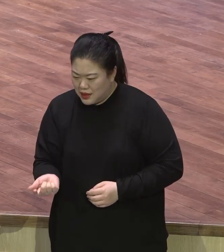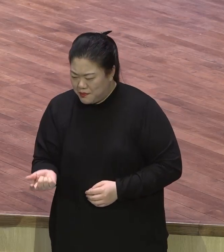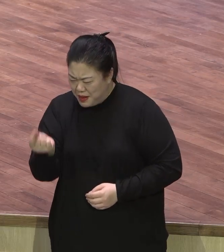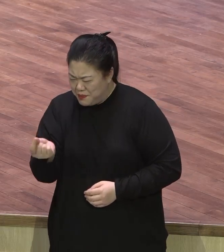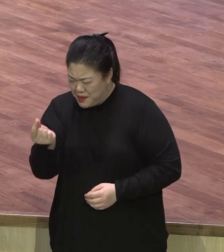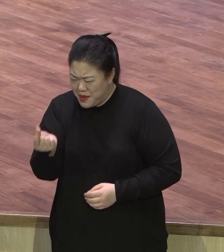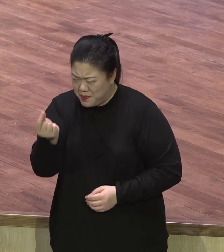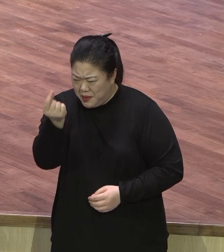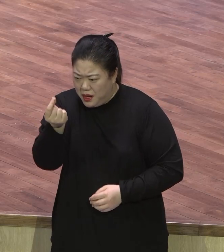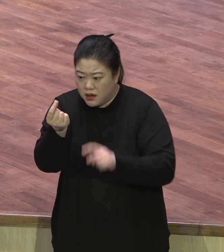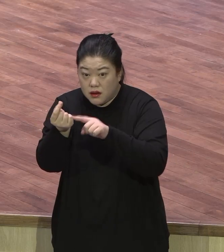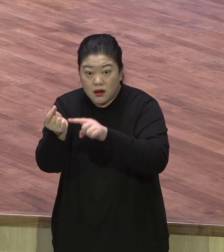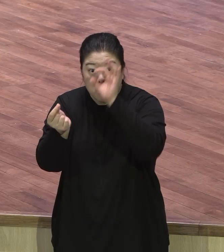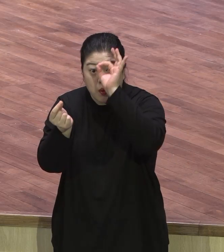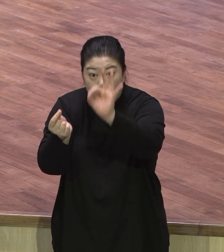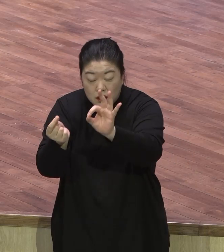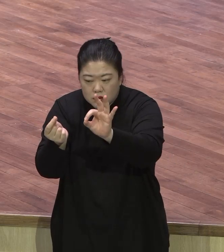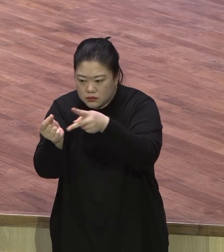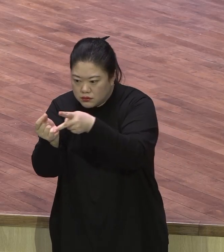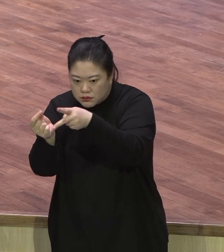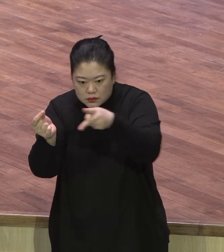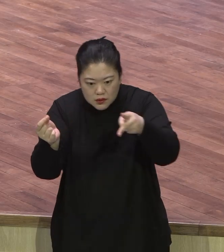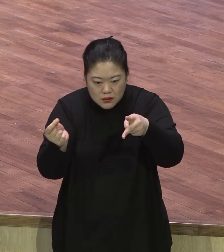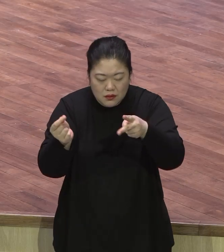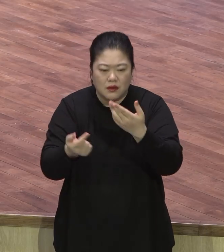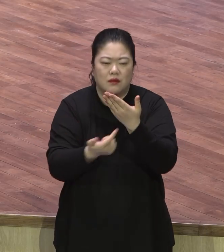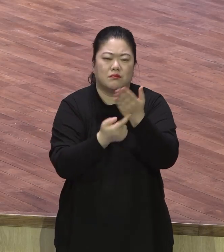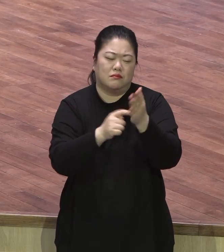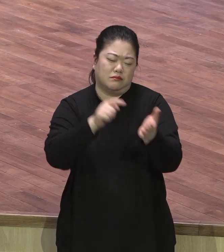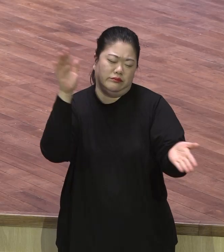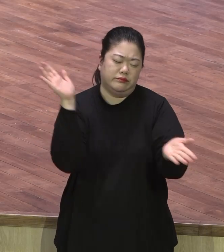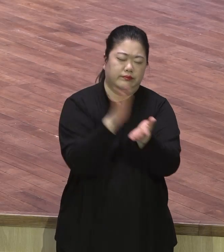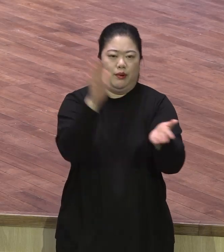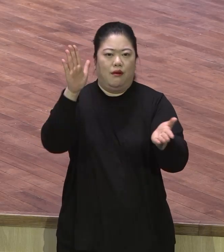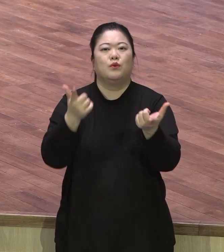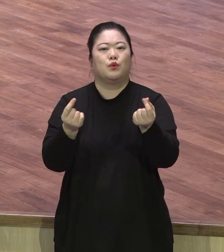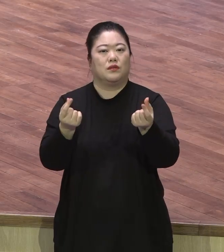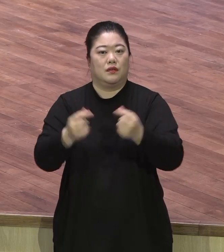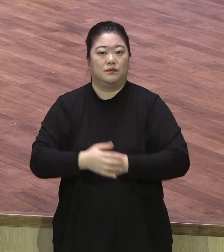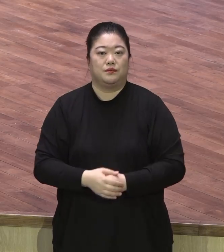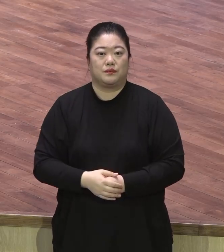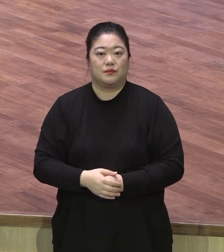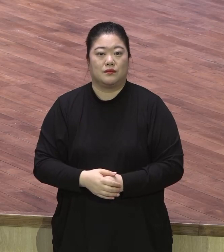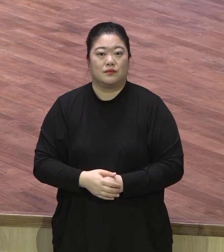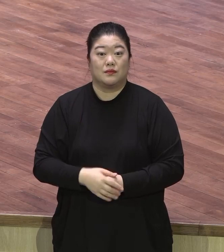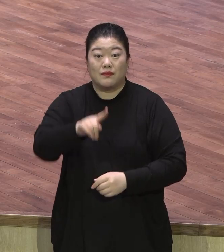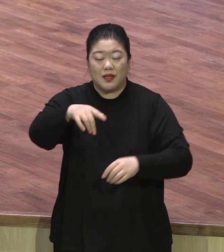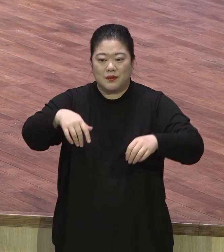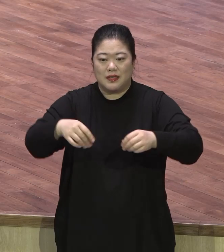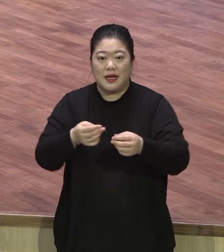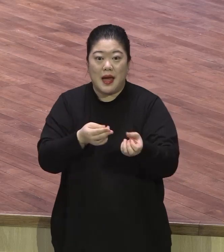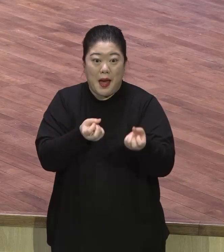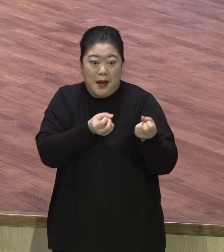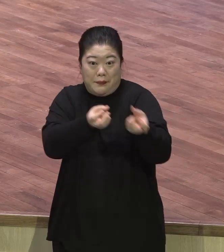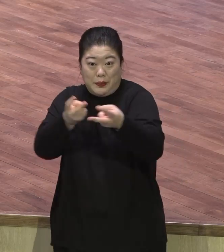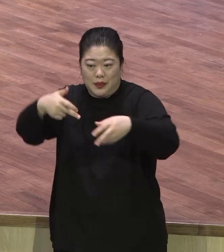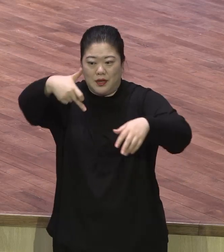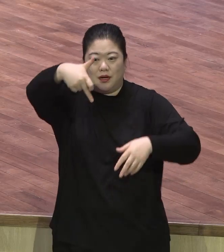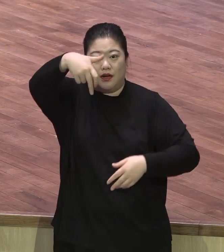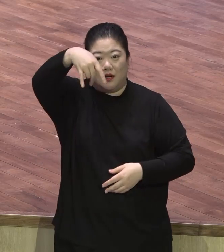우리 민족에 있는 뜨거운 열정 세계에서 퀵서비스 세계에서 제일 발달된 나라 우리나라예요